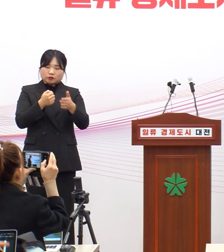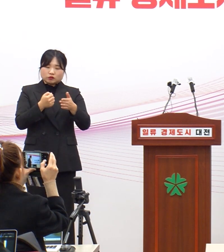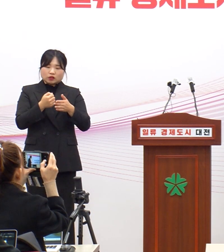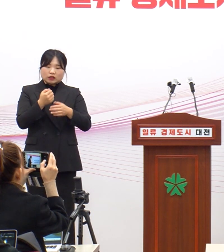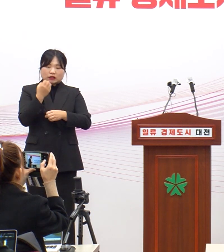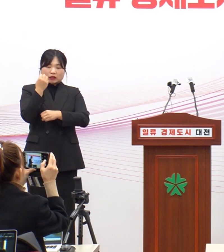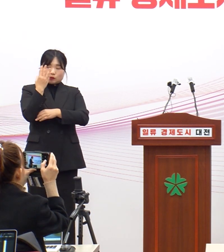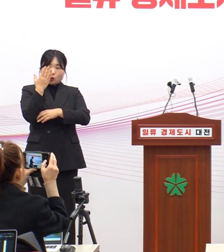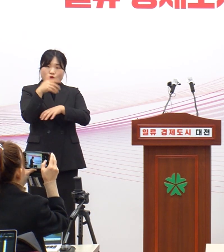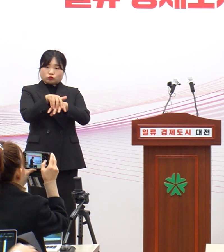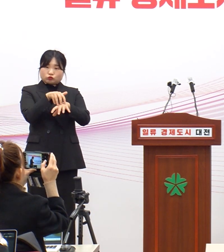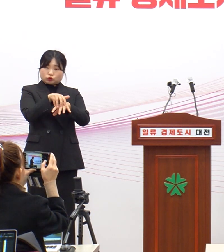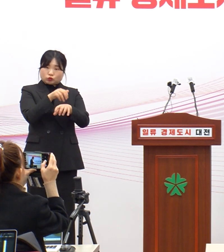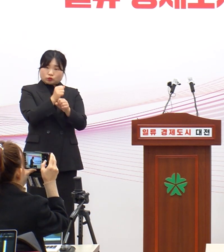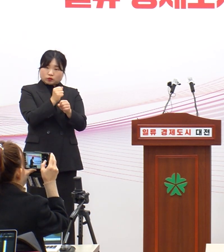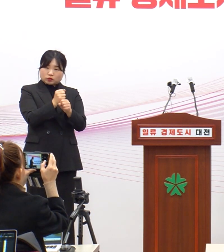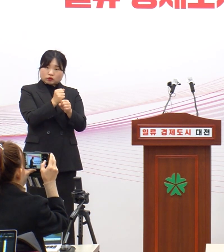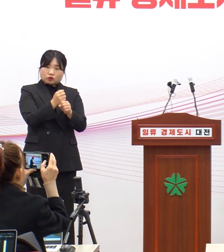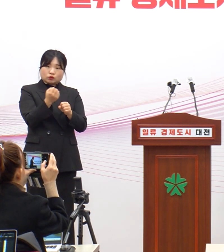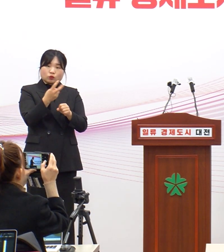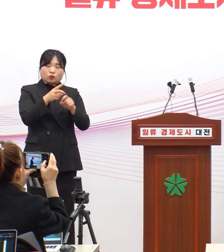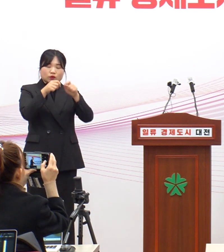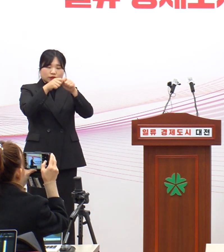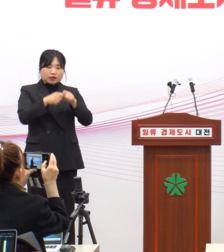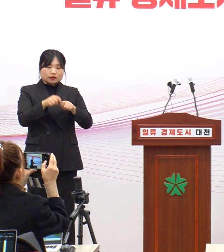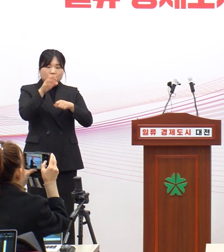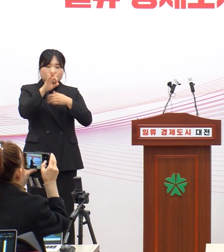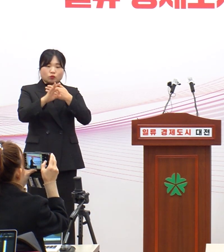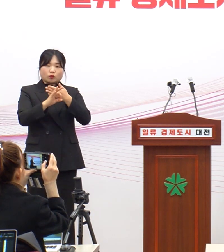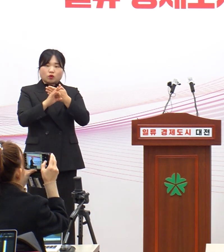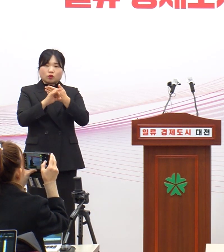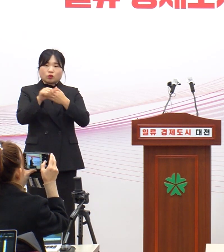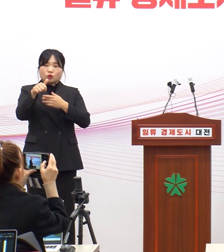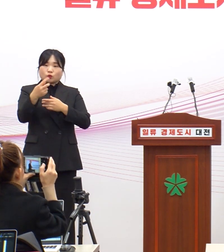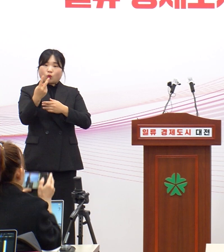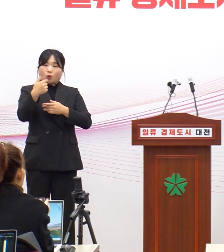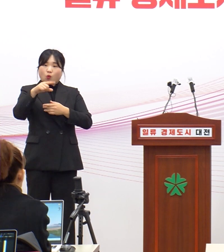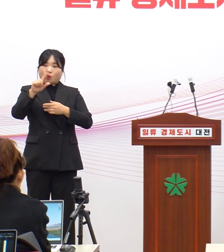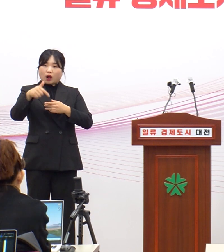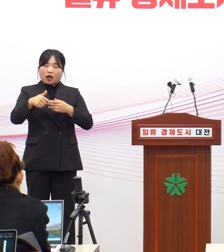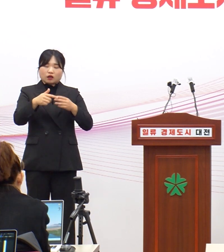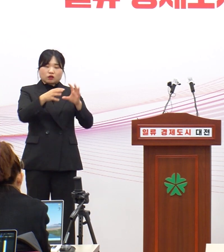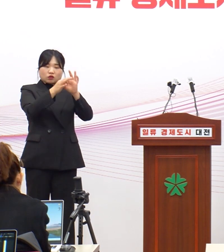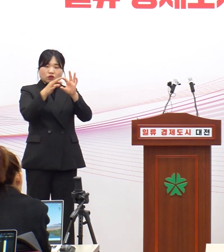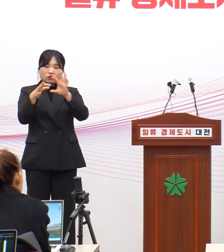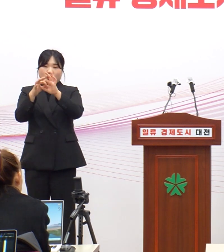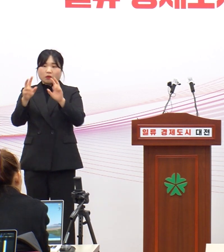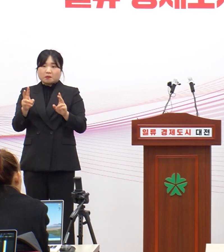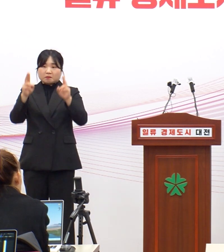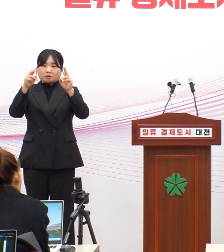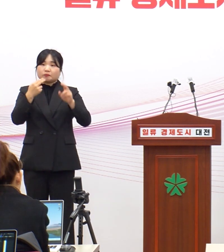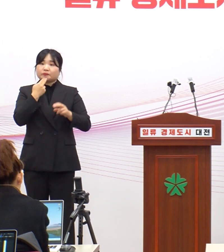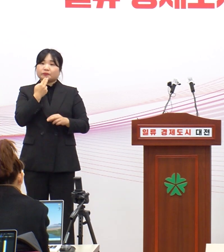구조. 그리고 여기 자세히 보시면 교각이 없습니다. 교각이 없는 다리로